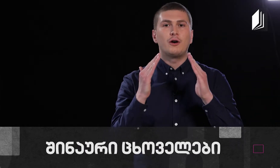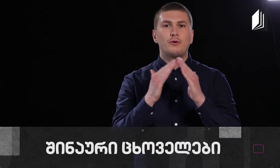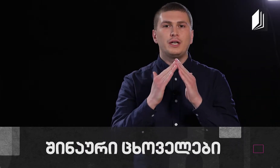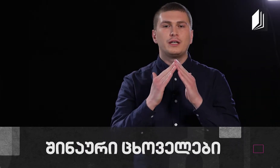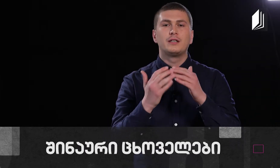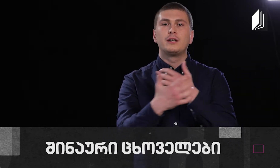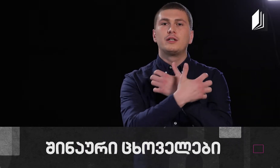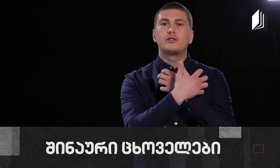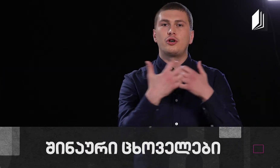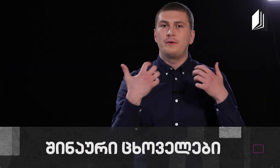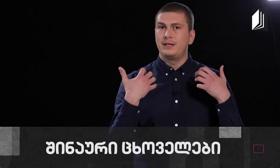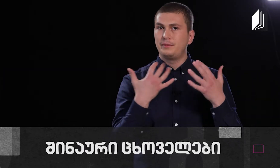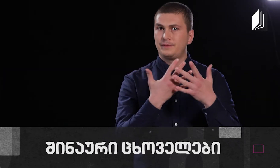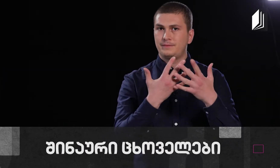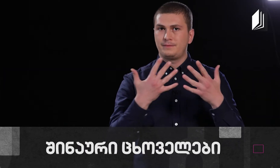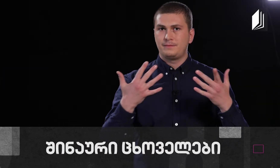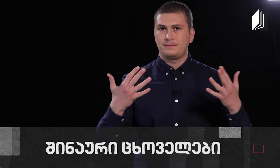შინაური ცხოველები.